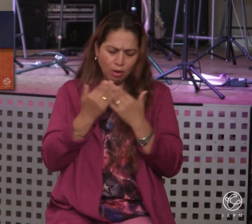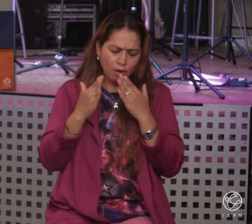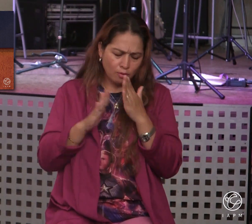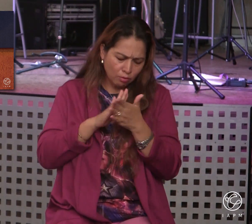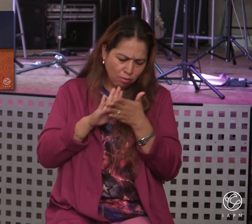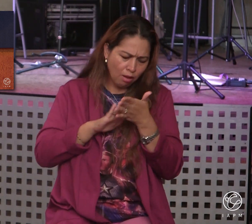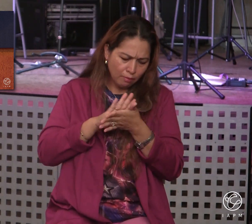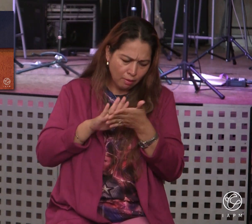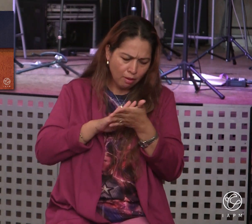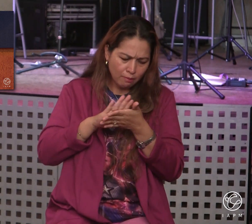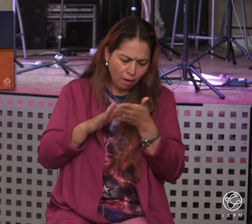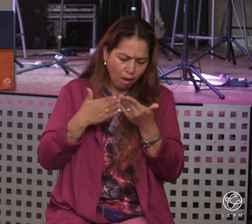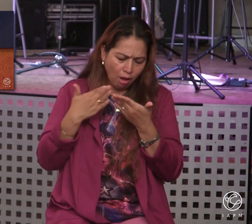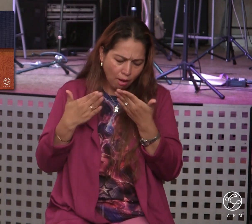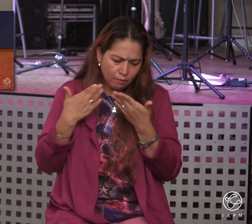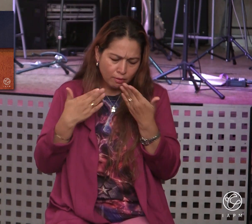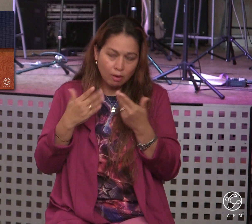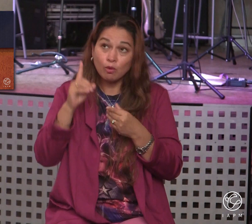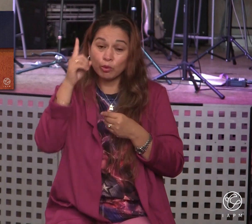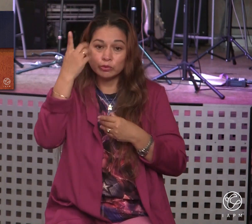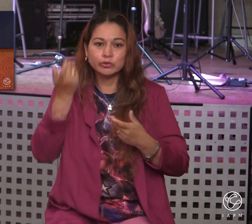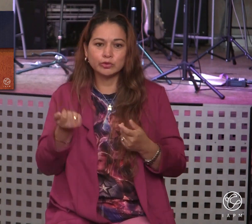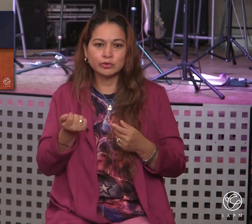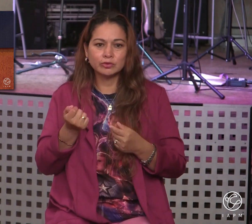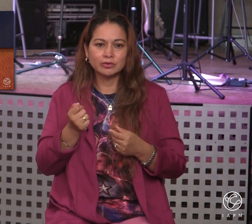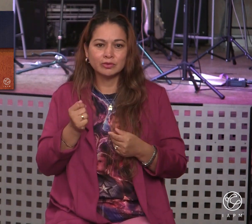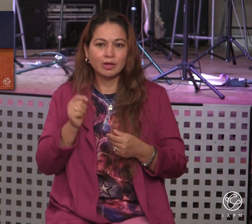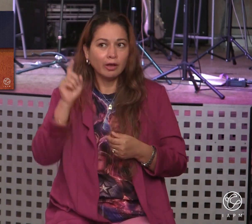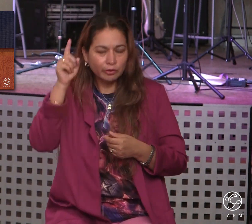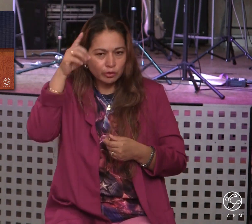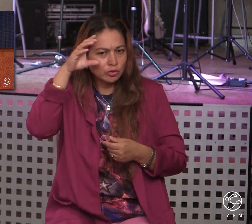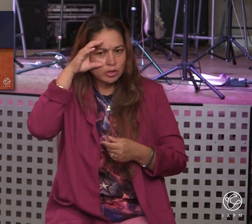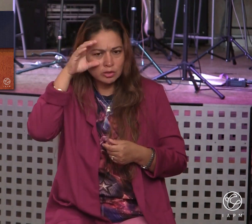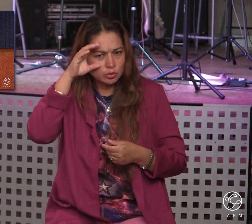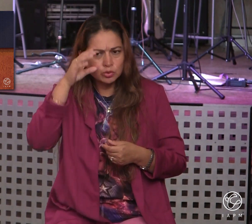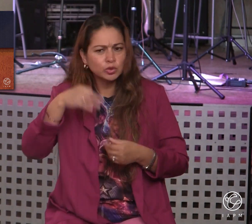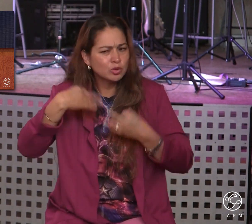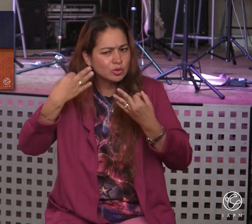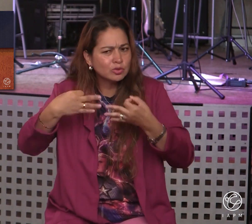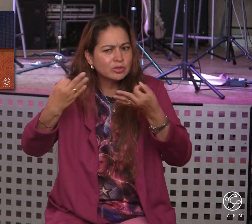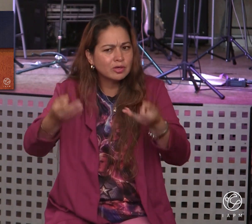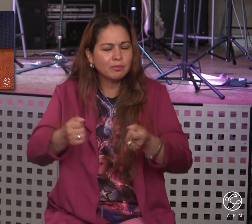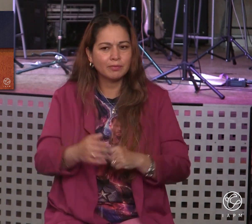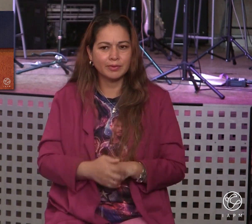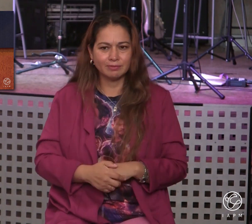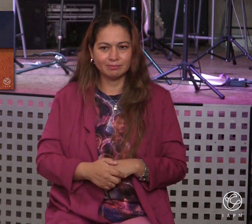es este? Que aún el mar y las olas le obedecen. Pero eso se oye en el mundo espiritual.